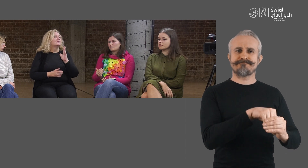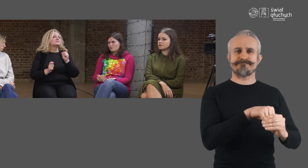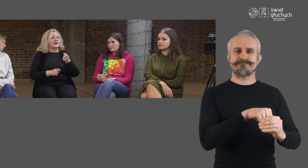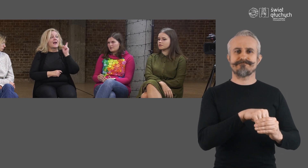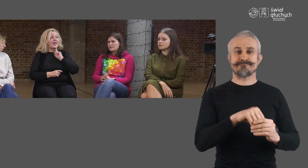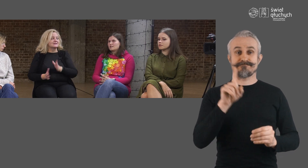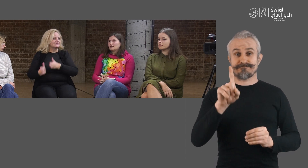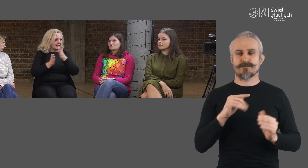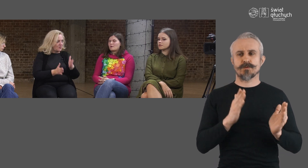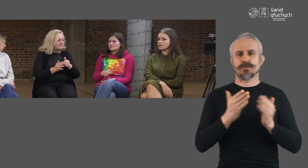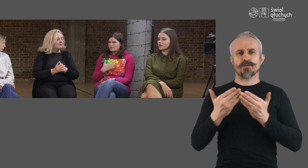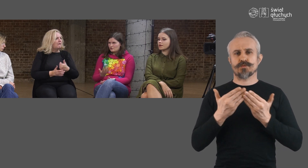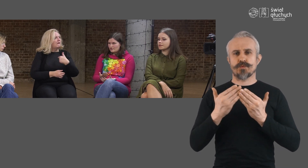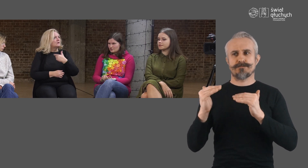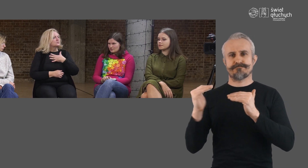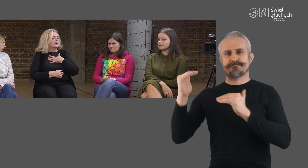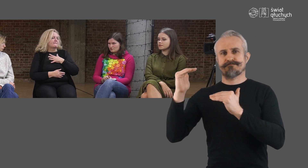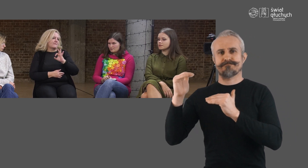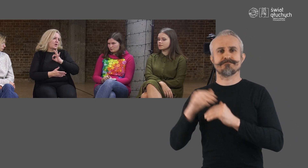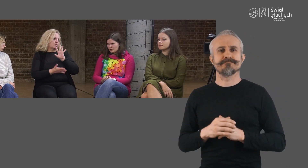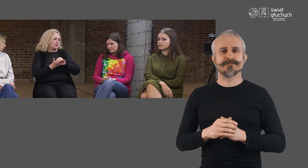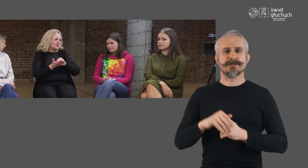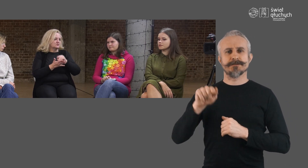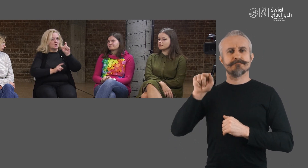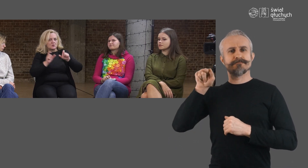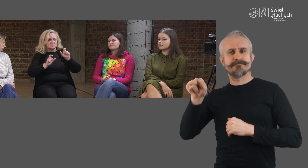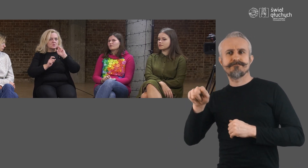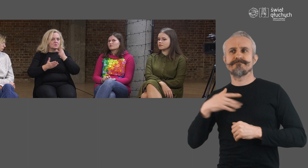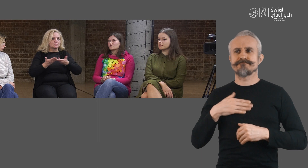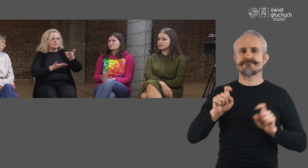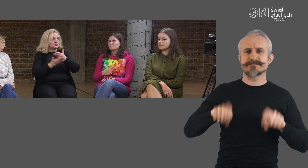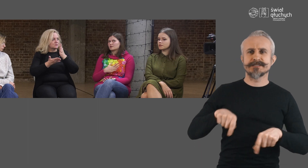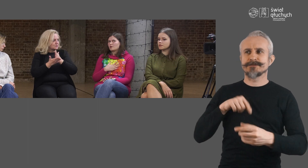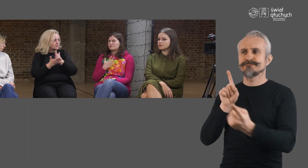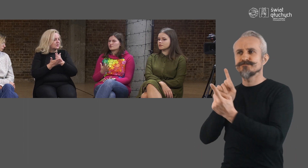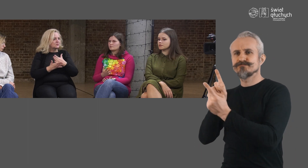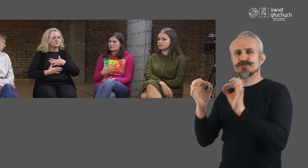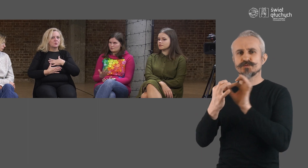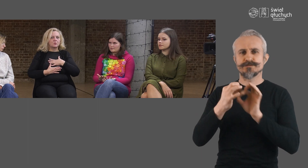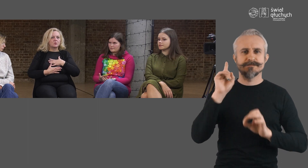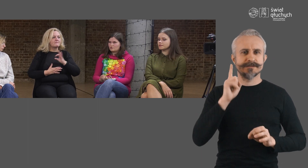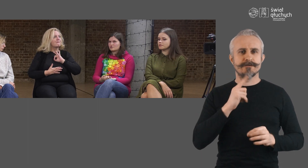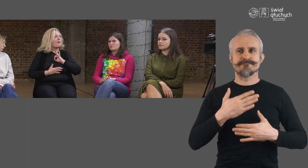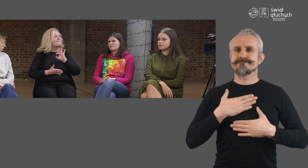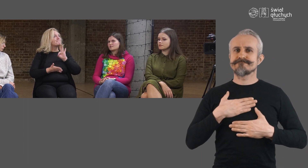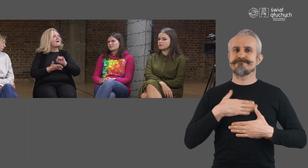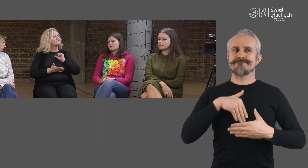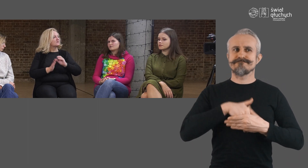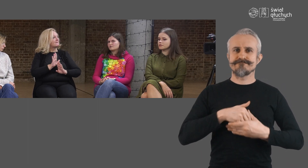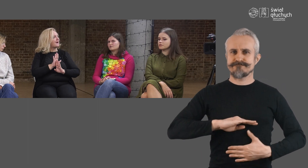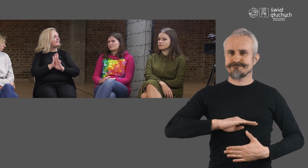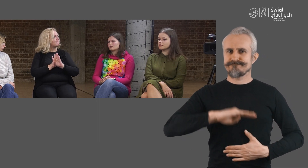w liceum już miałam jakieś swoje doświadczenia z osobami głuchymi. To też tak moja pewność siebie rosła. Już wtedy byłam